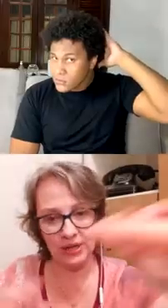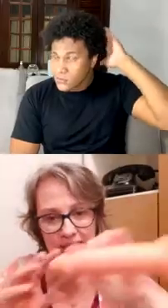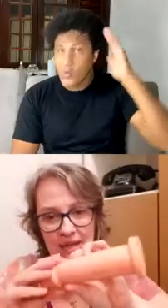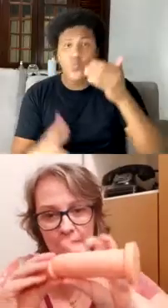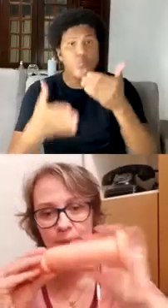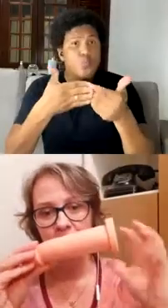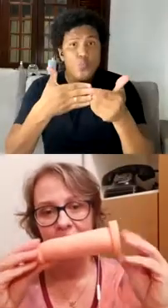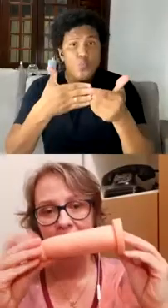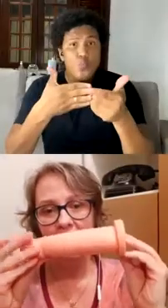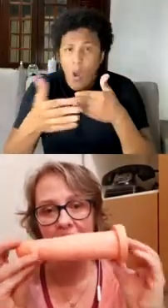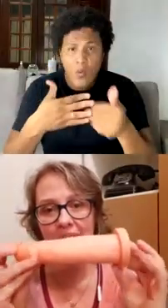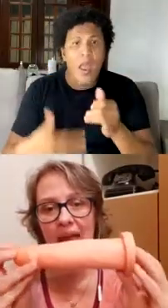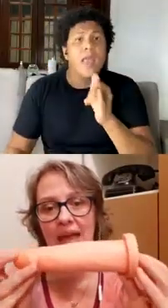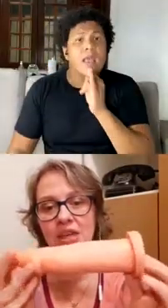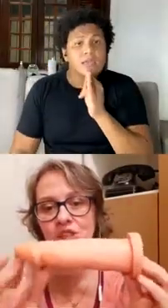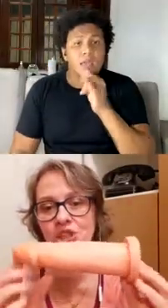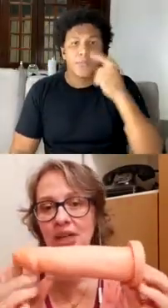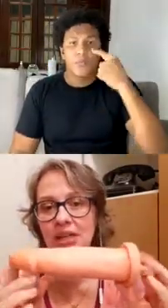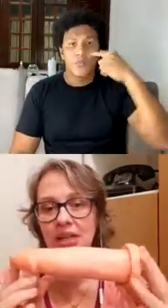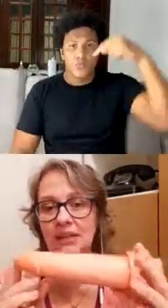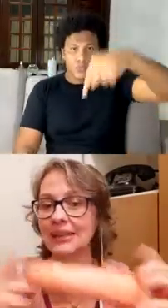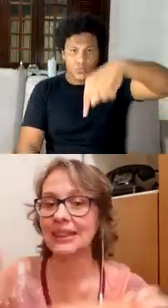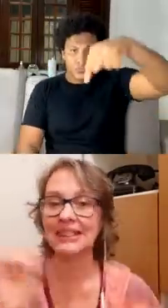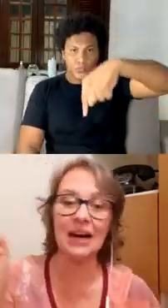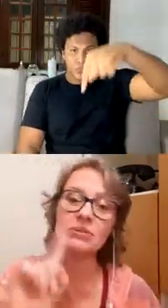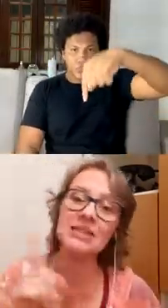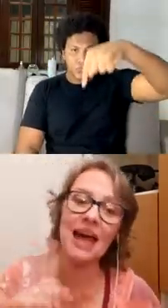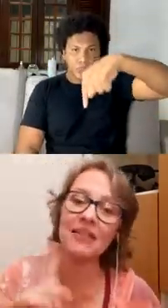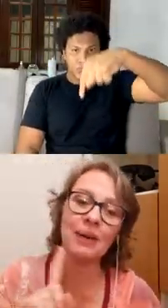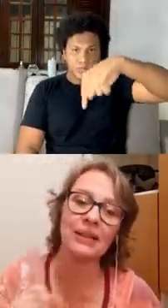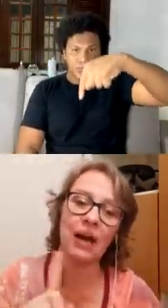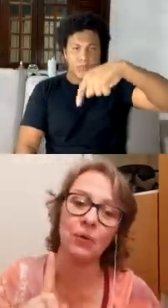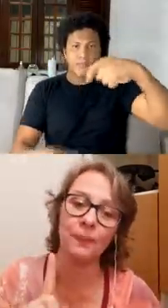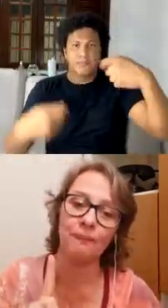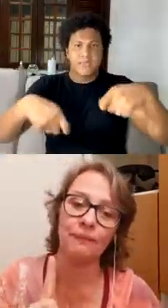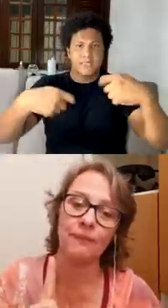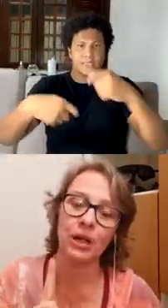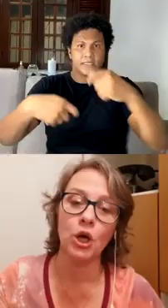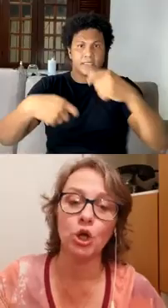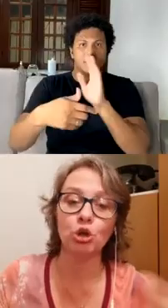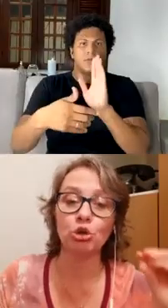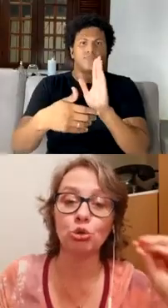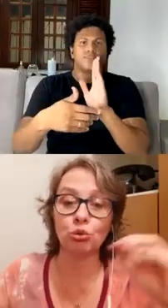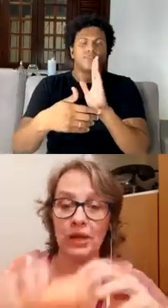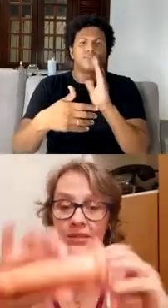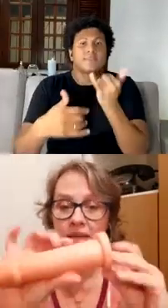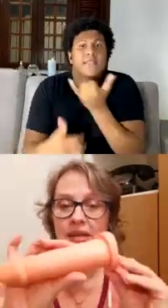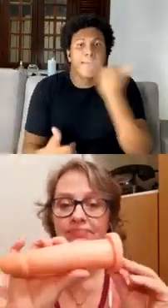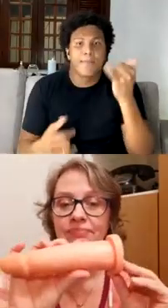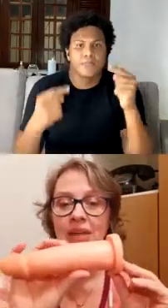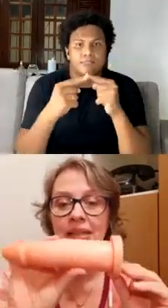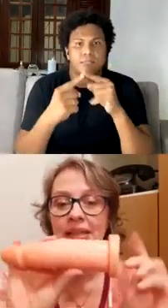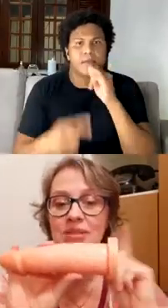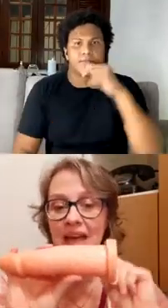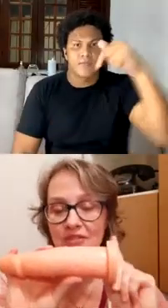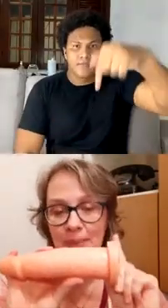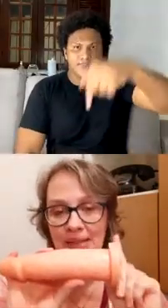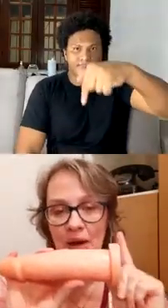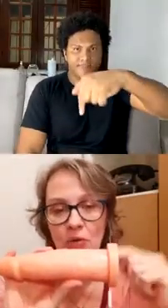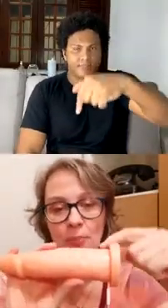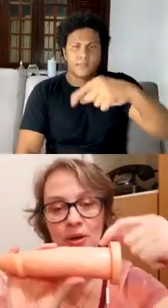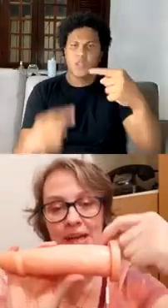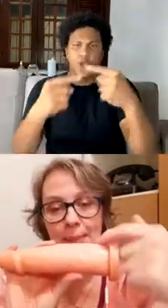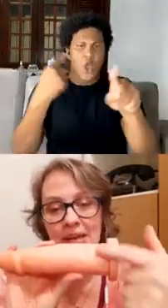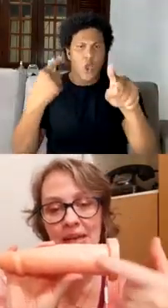Por exemplo, este aqui não serve para anal. Esse aqui não serve para